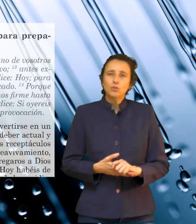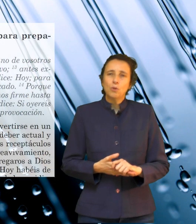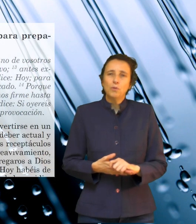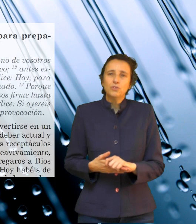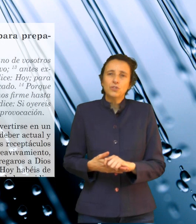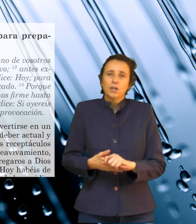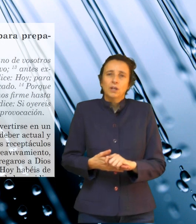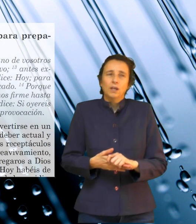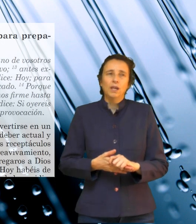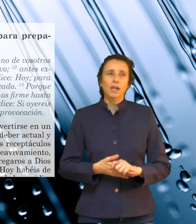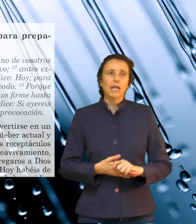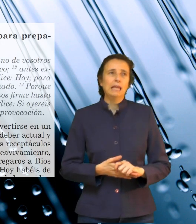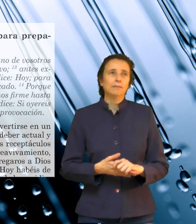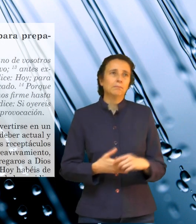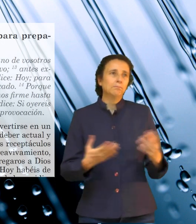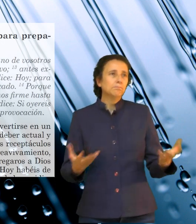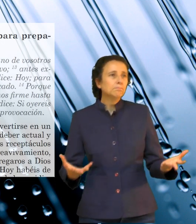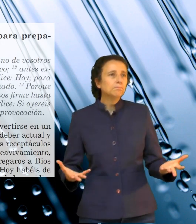decir, nosotros somos